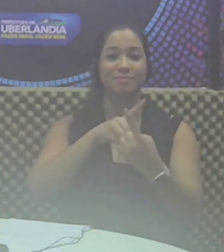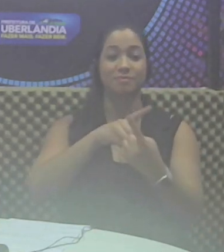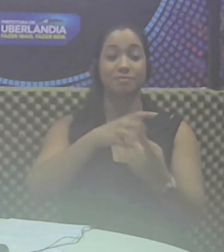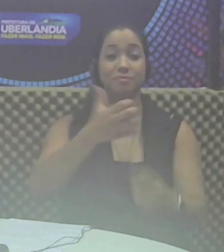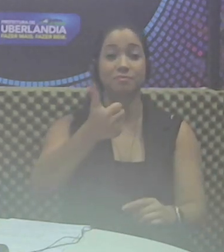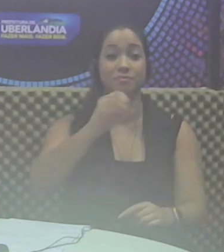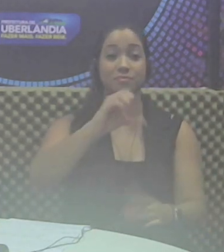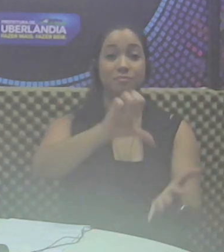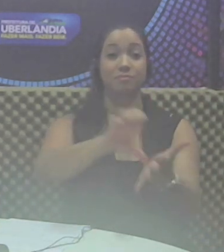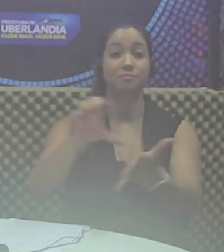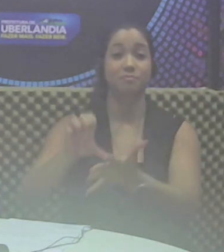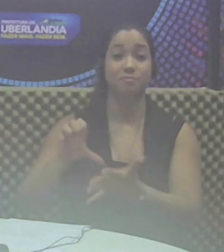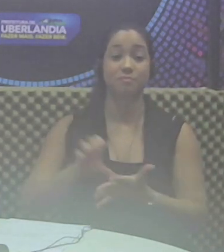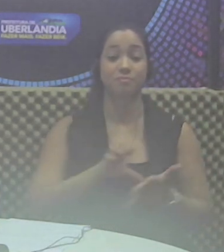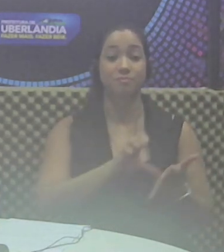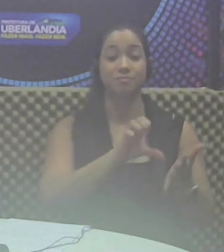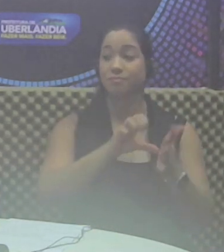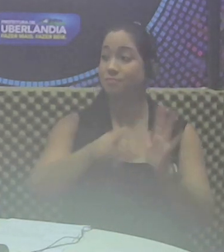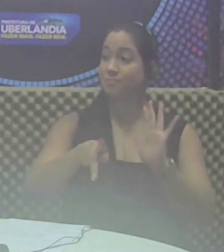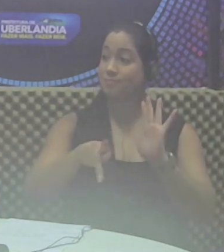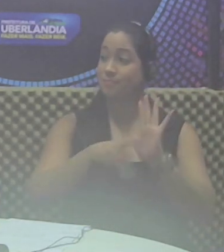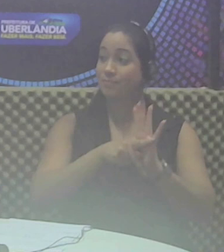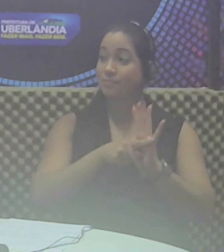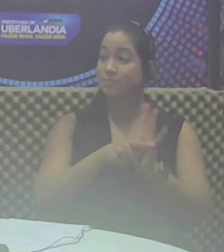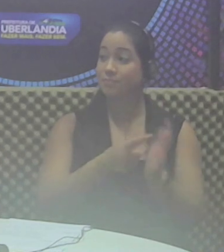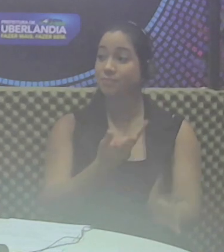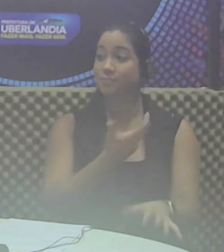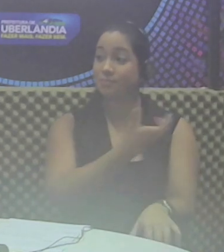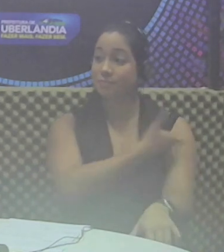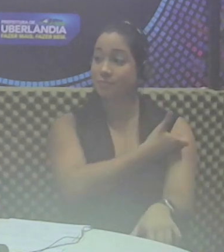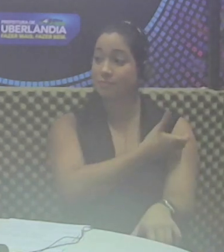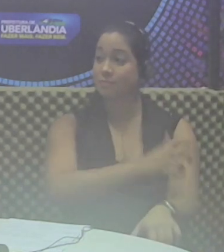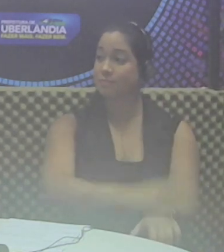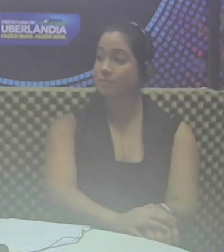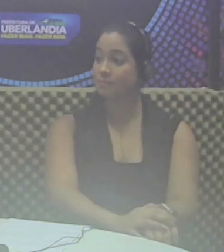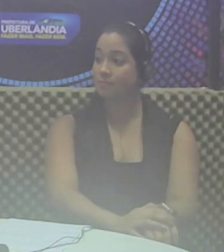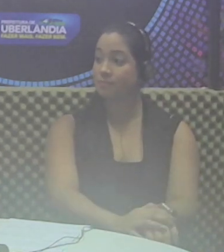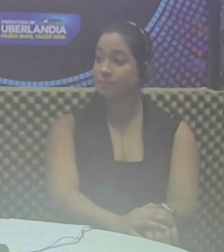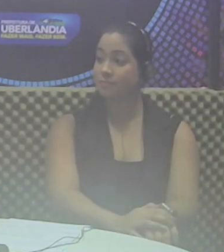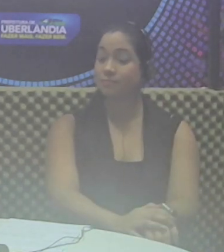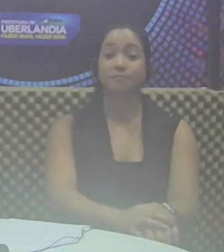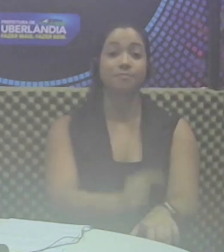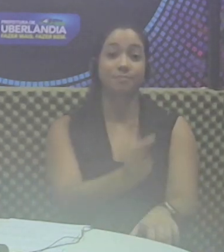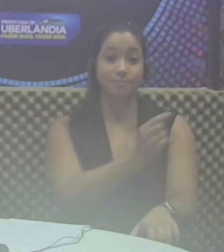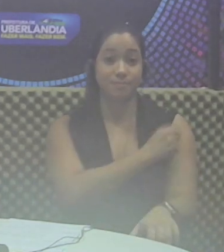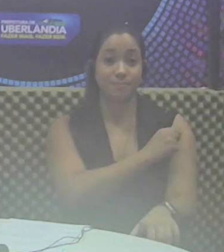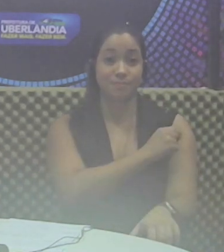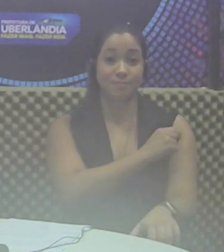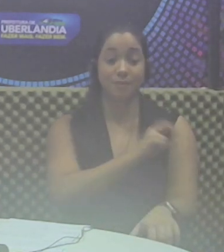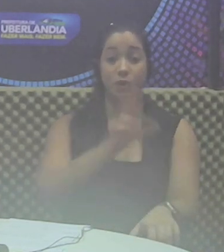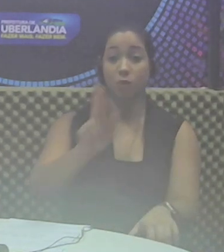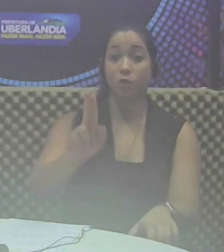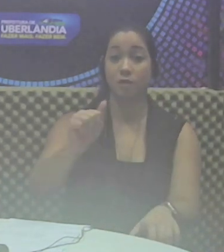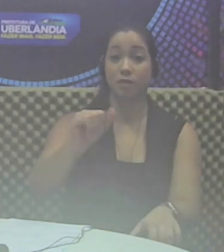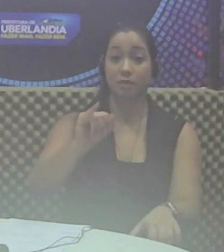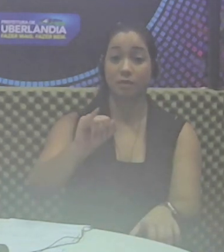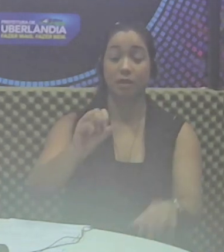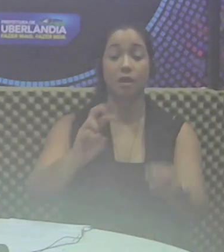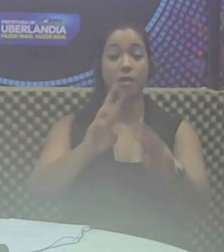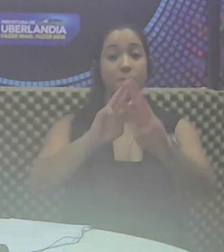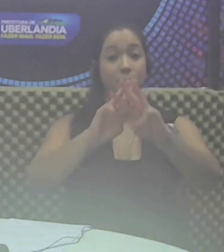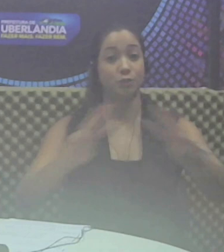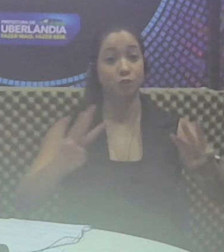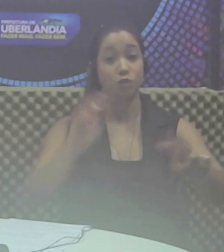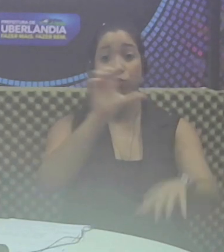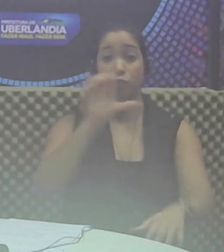10 unidades disponibilizadas para a aplicação das doses. A imunização será nas UAIs Martins,